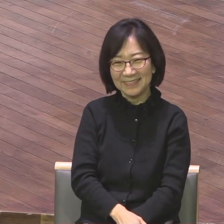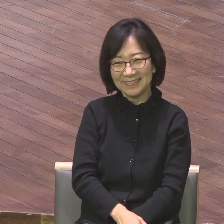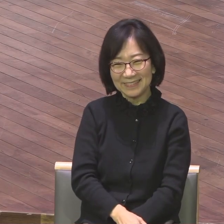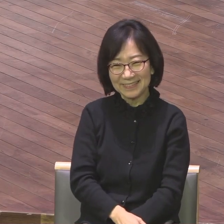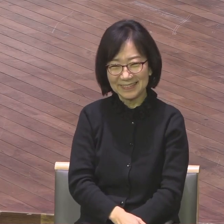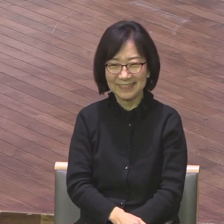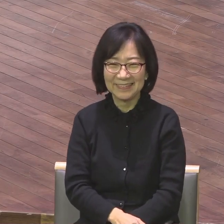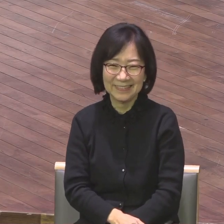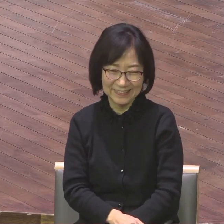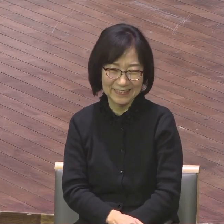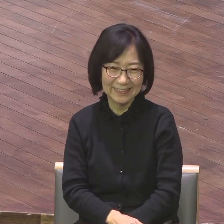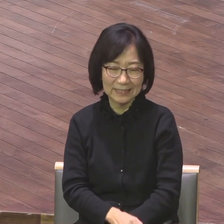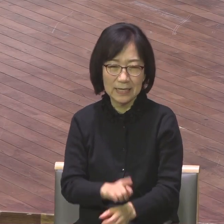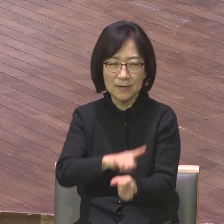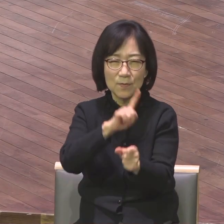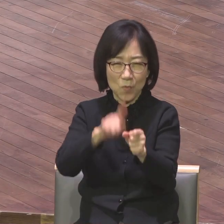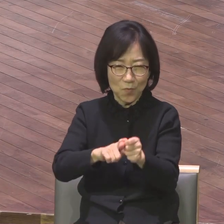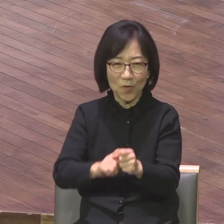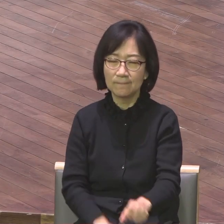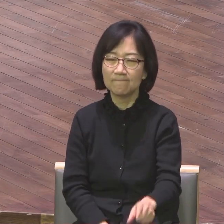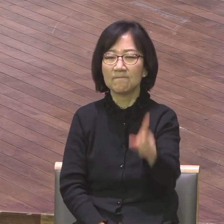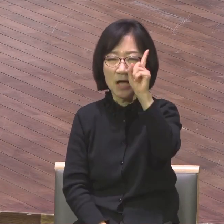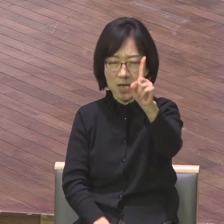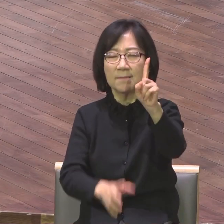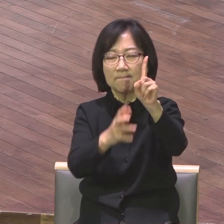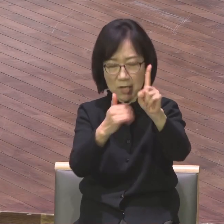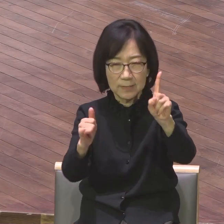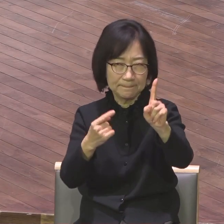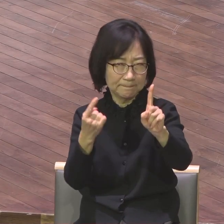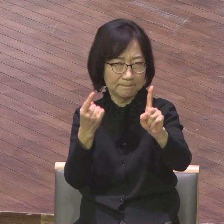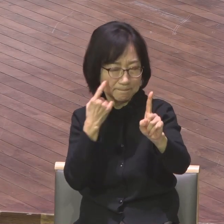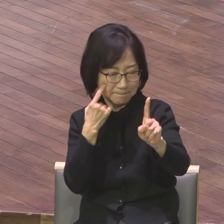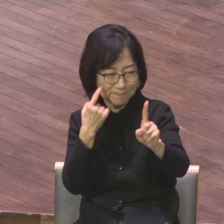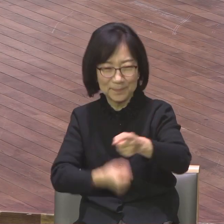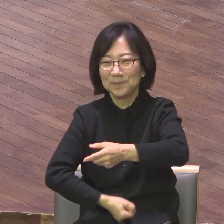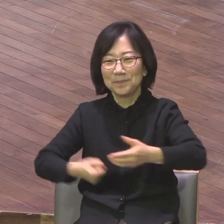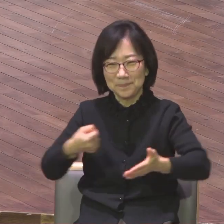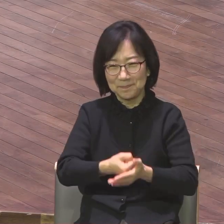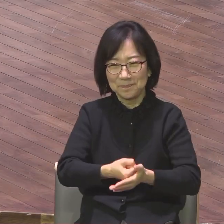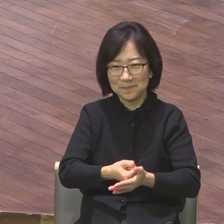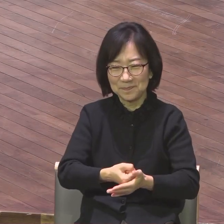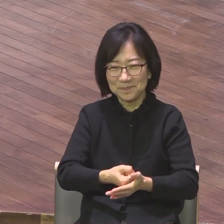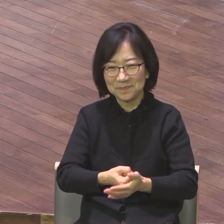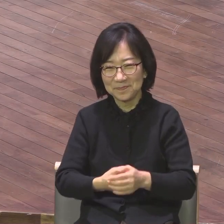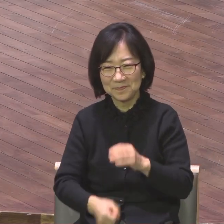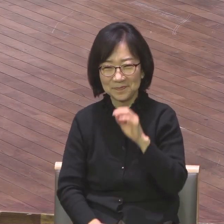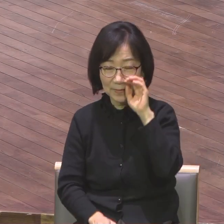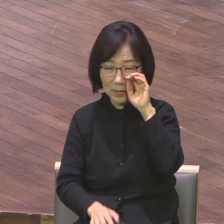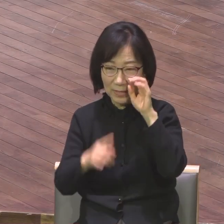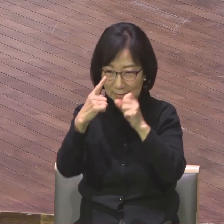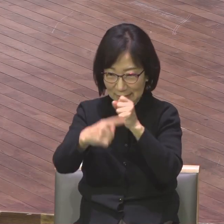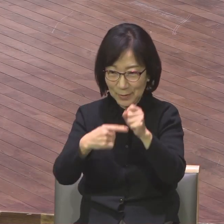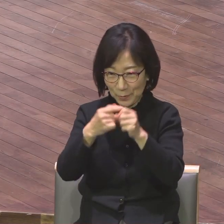한 명만 하자. 한 명만. 아멘. 한 명만 해보세요.